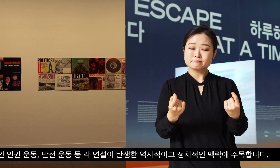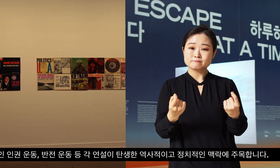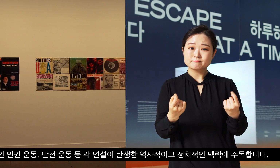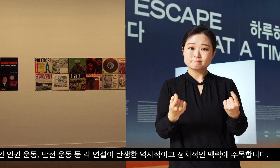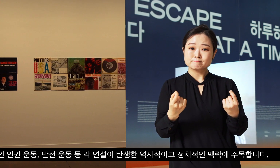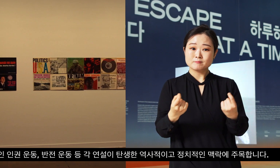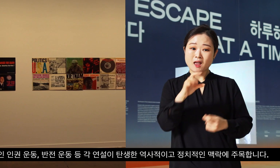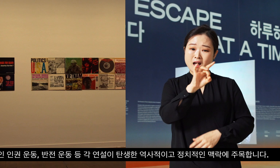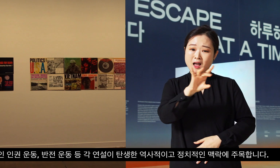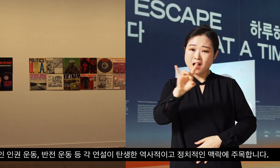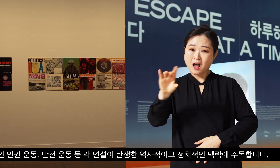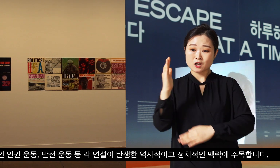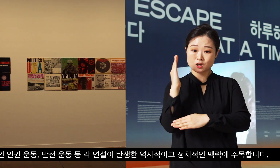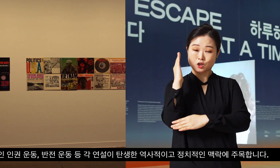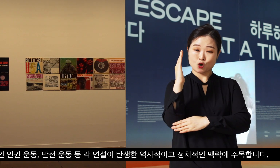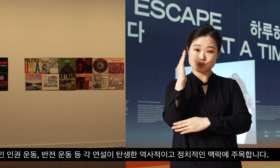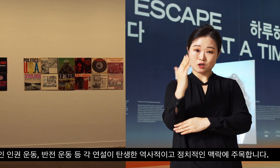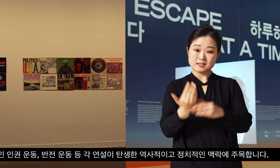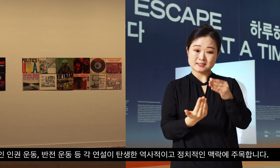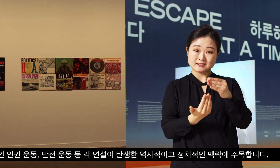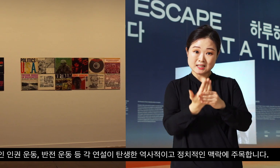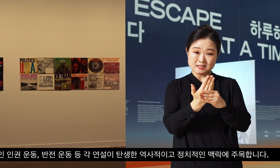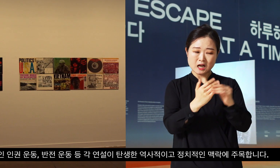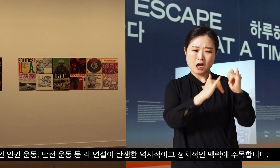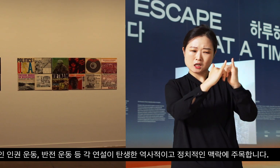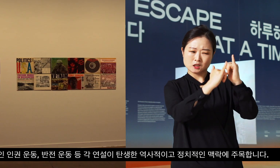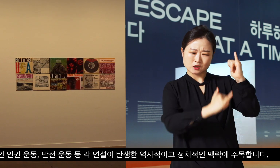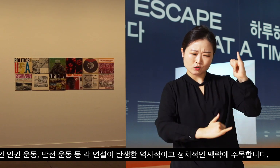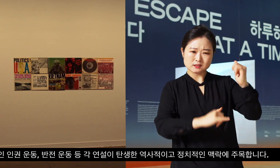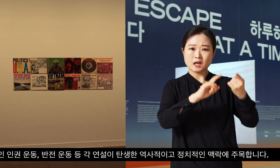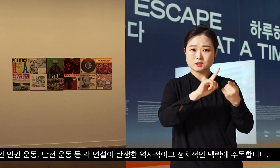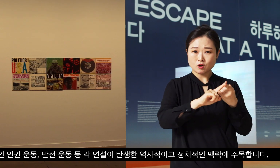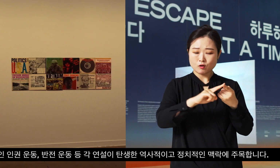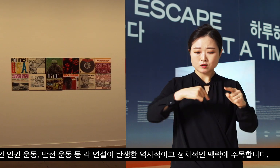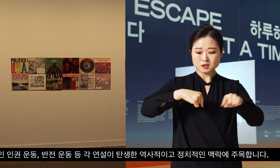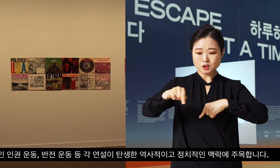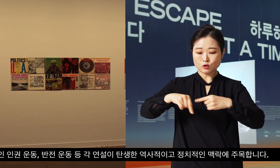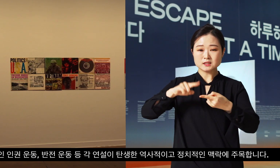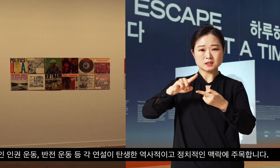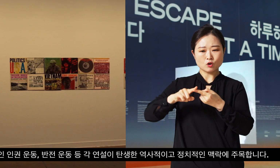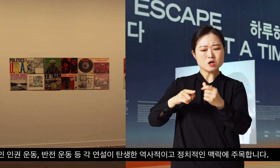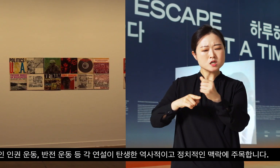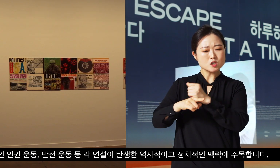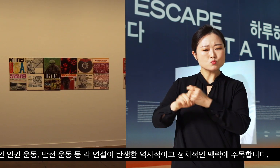각 연설이 탄생한 역사적이고 정치적인 맥락에 주목합니다.